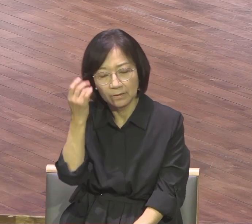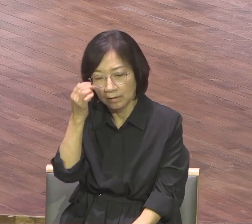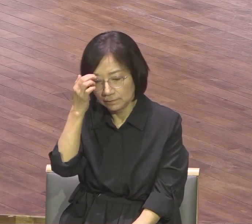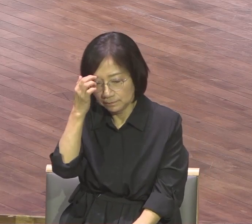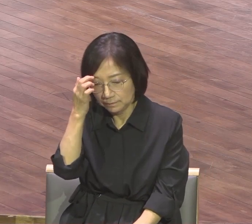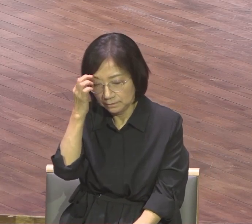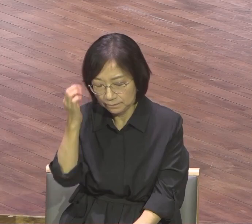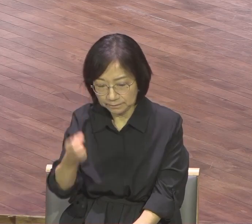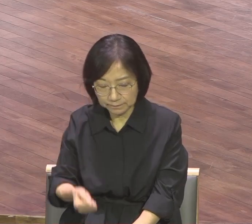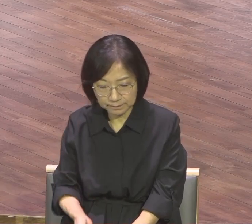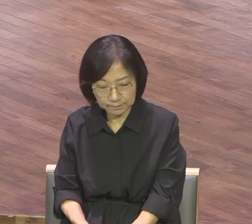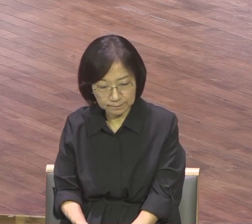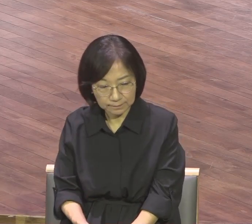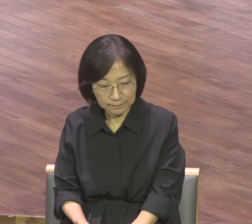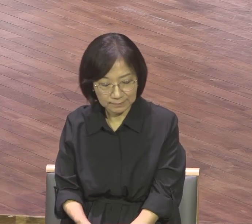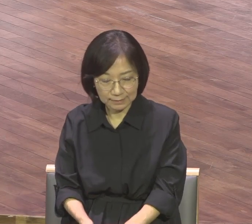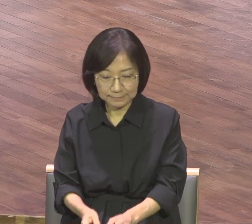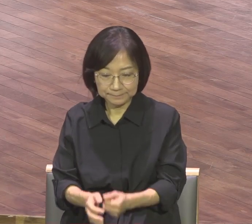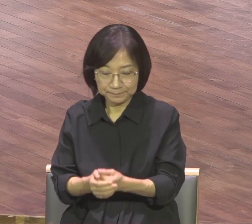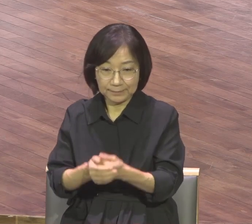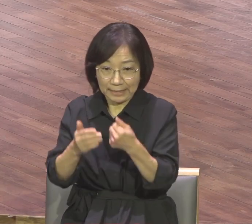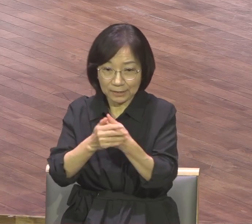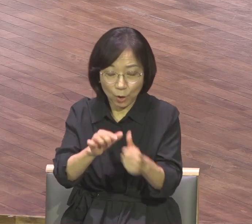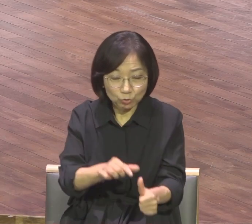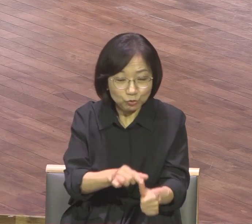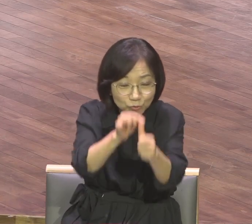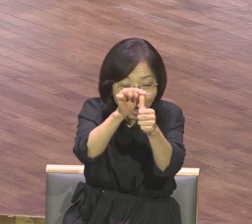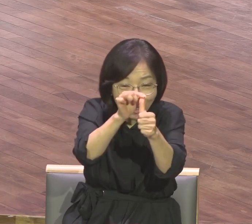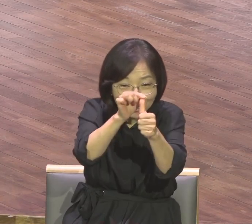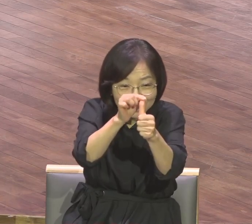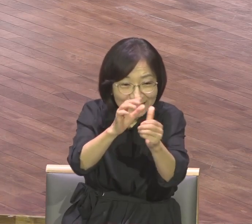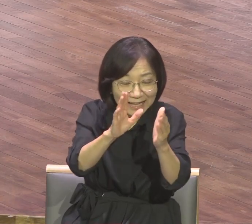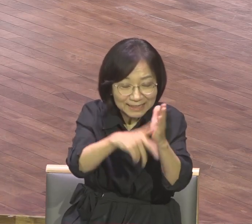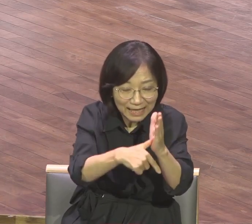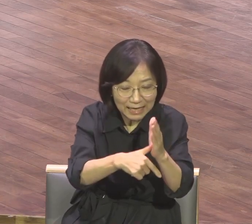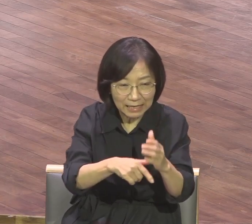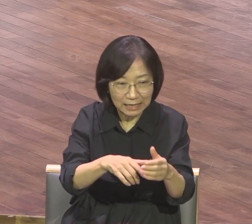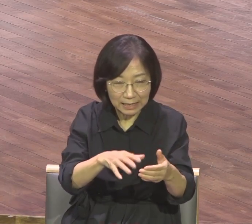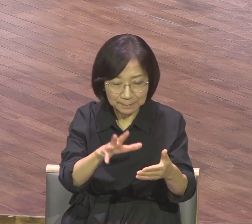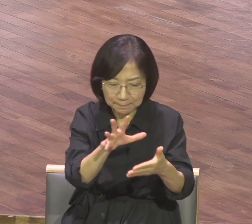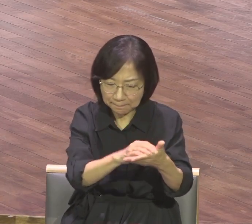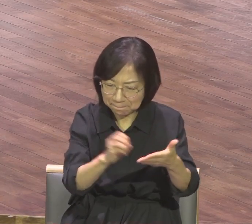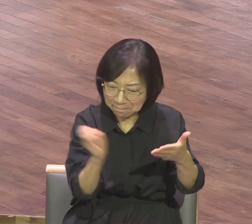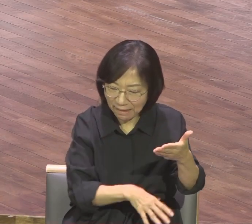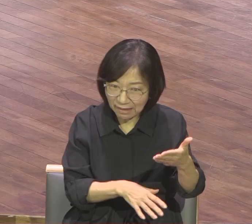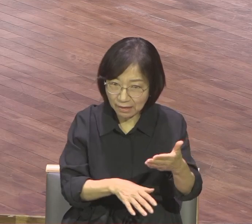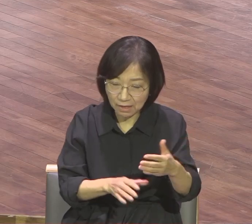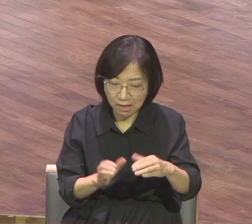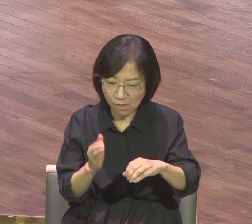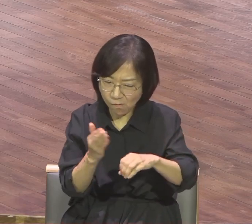건 모든 것을 삭감하거나 은폐함이 없이 담대하게 전거했다. 그런 뜻이.